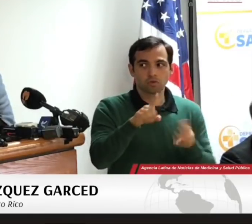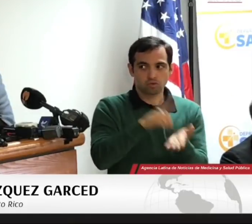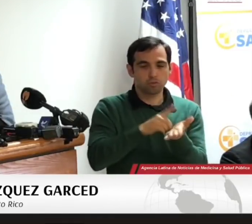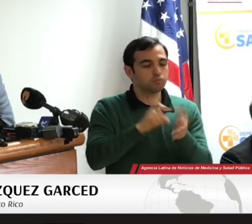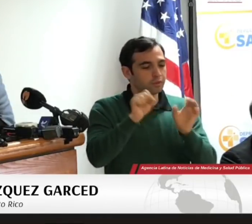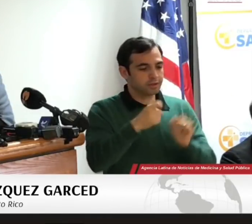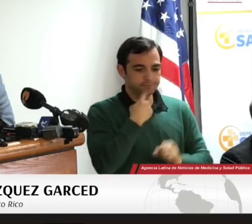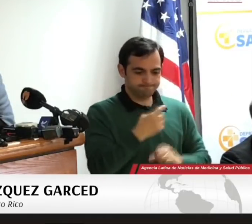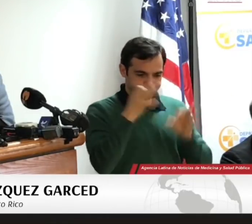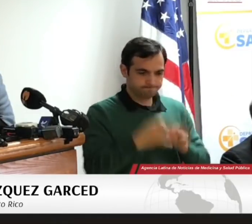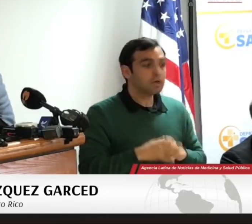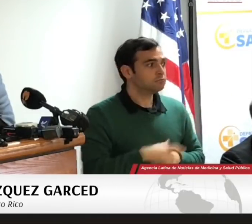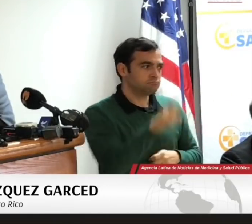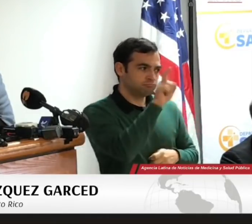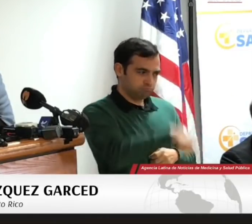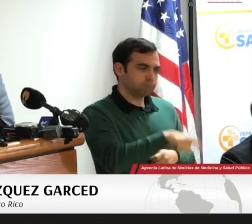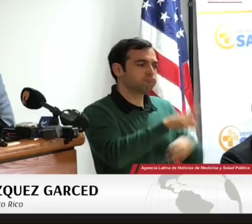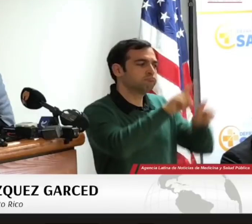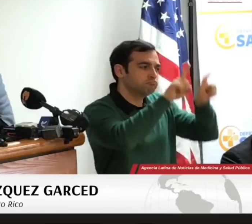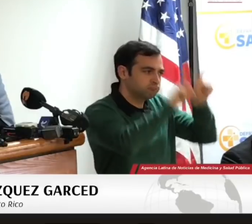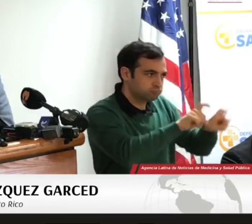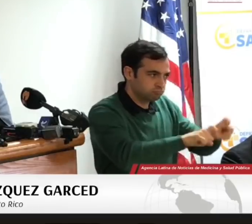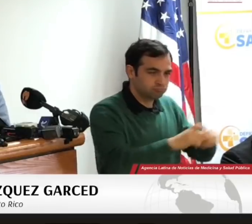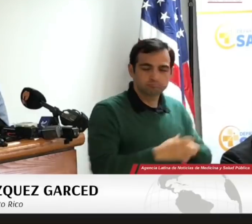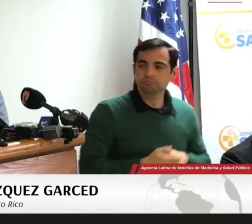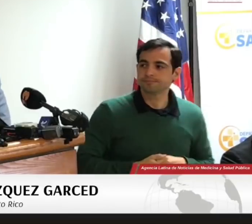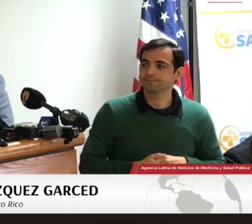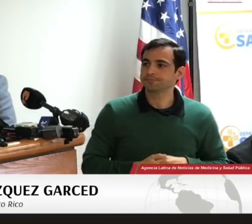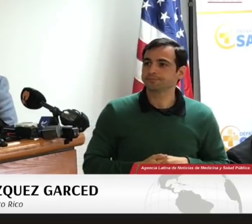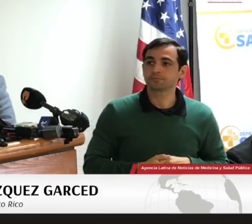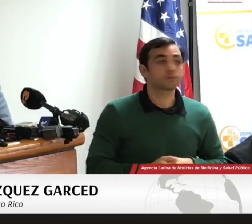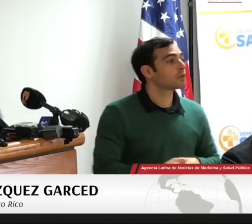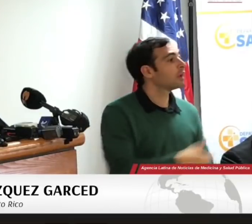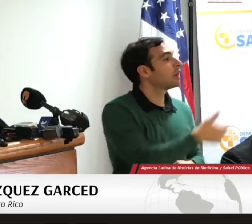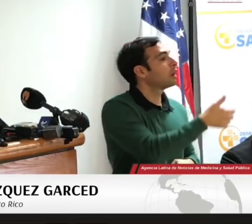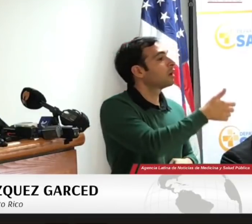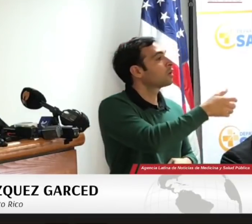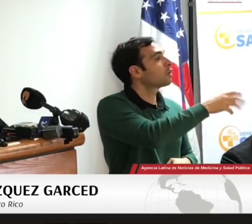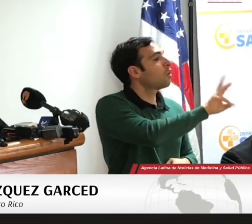las pruebas y las enviaron también. Tenemos a Guapa TV.